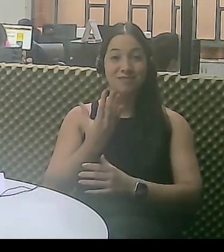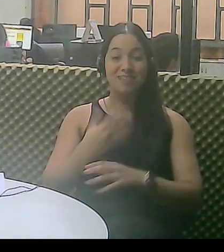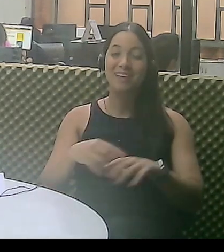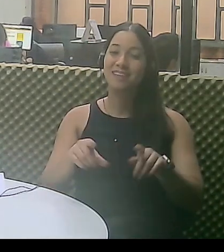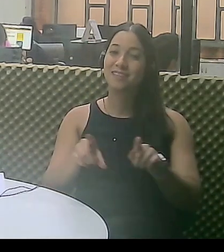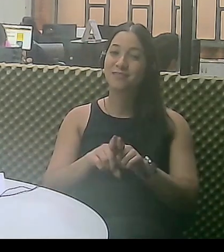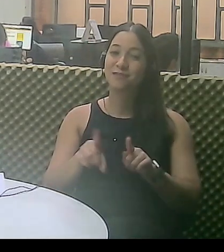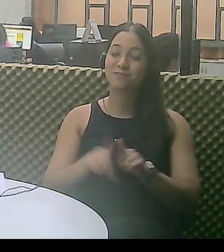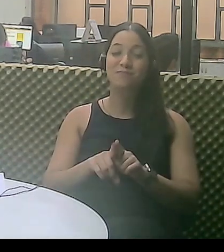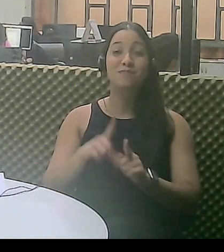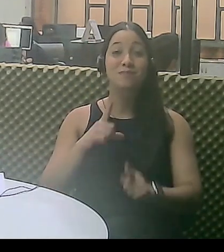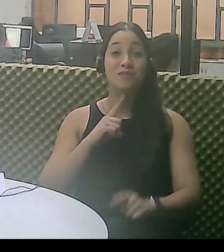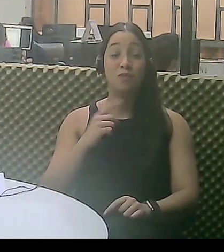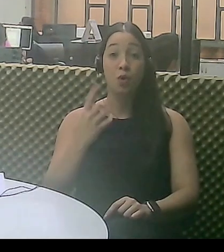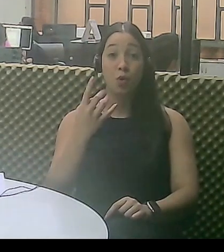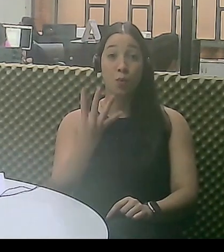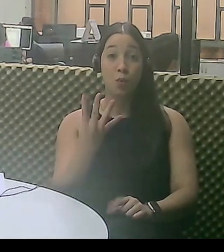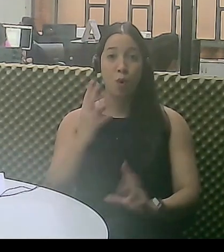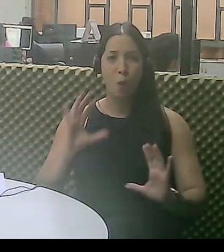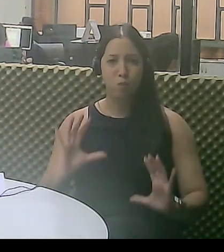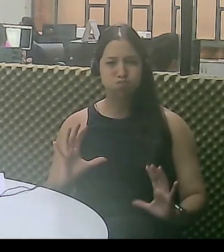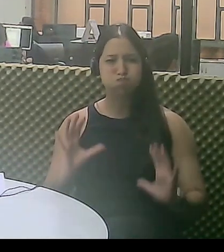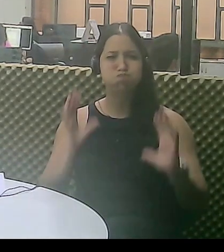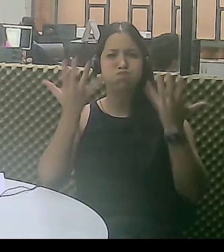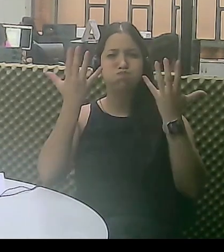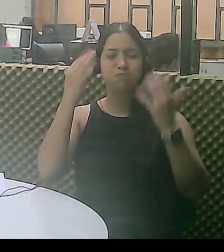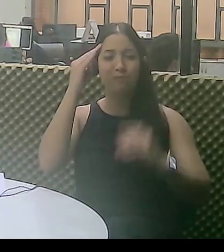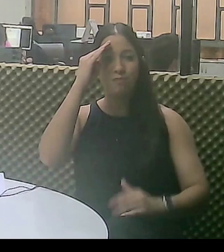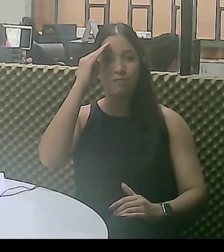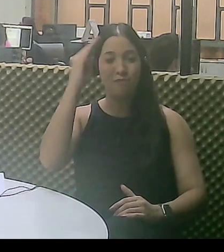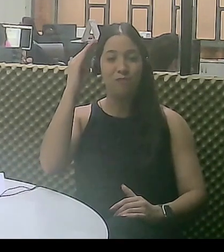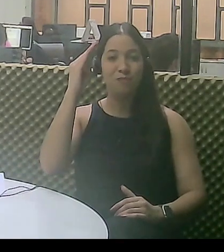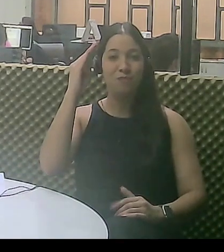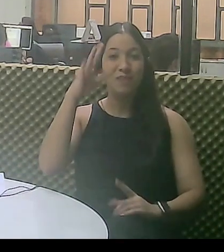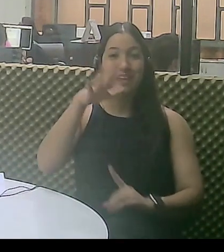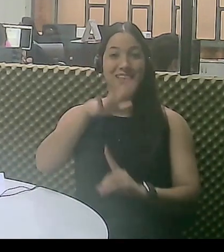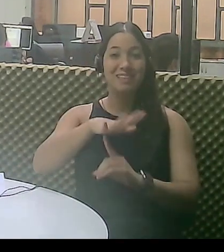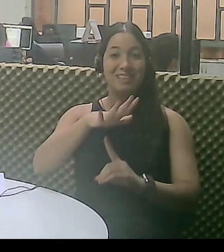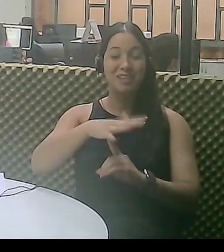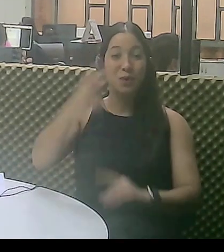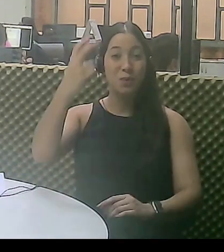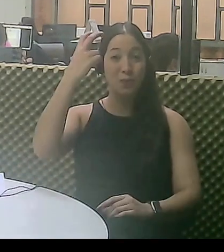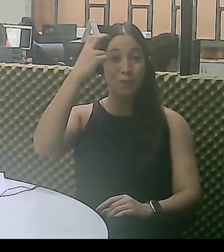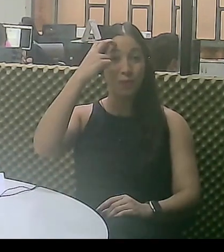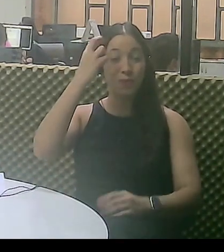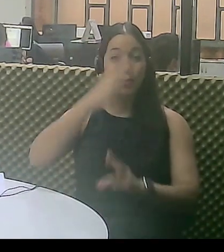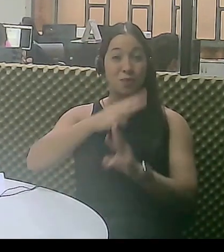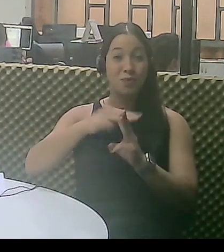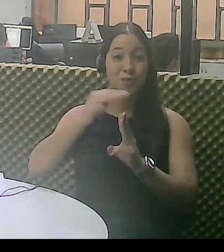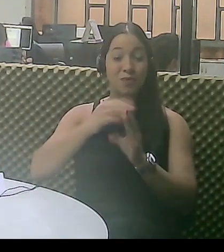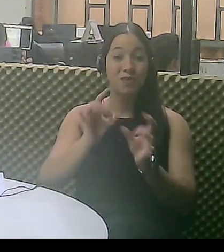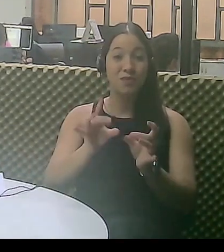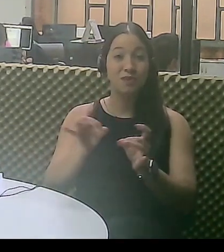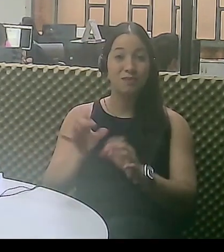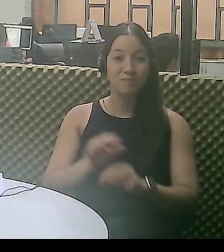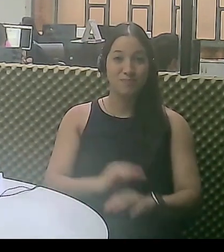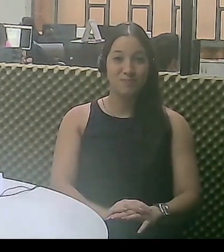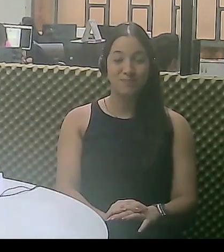Também foram realizados 4 grandes eventos, com destaque para as edições da Feira da Cultura e do Mercado de Pulgas.